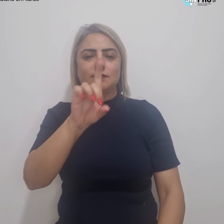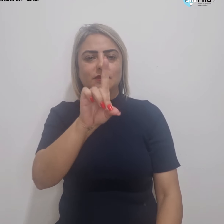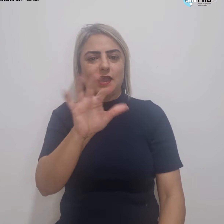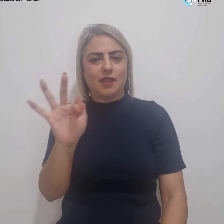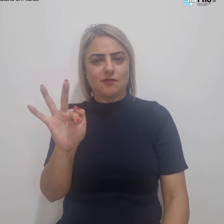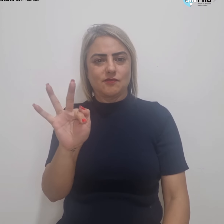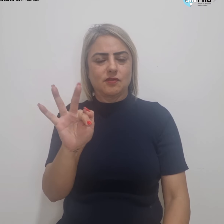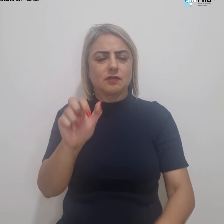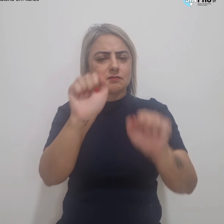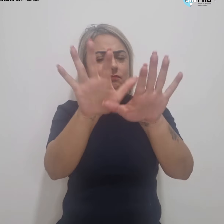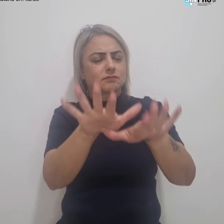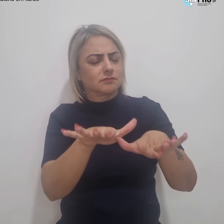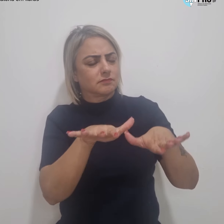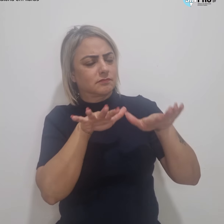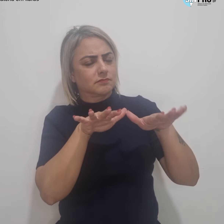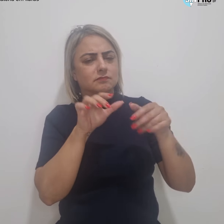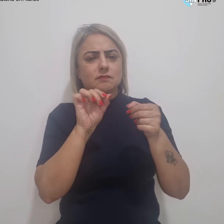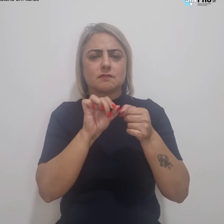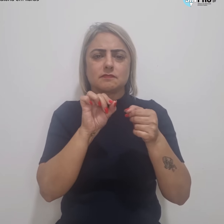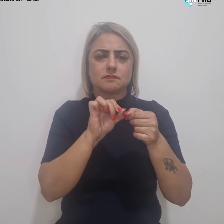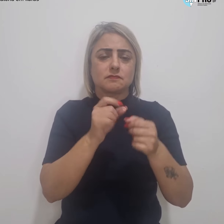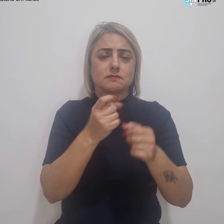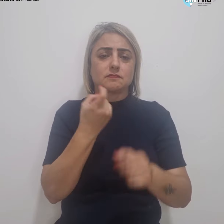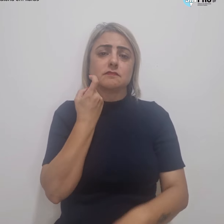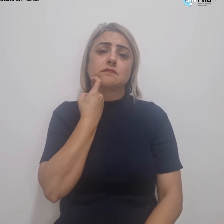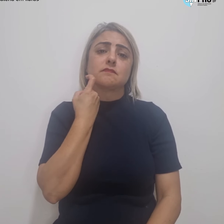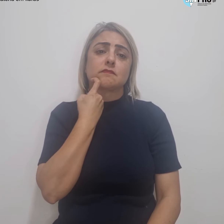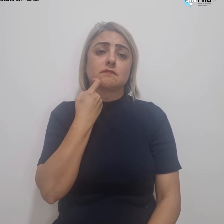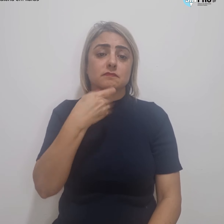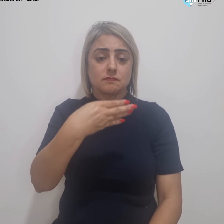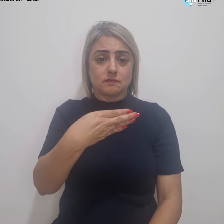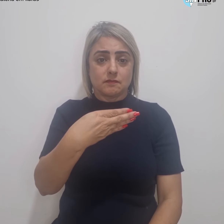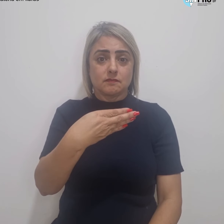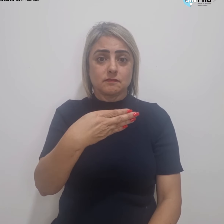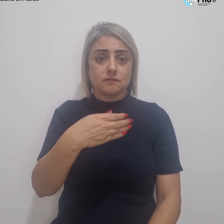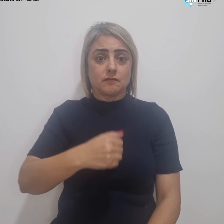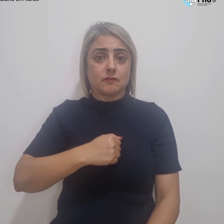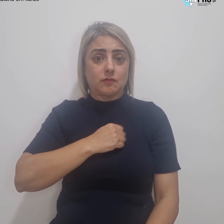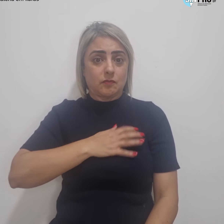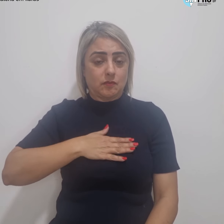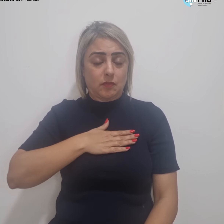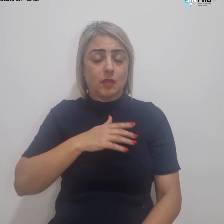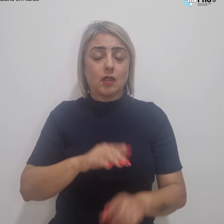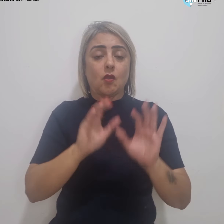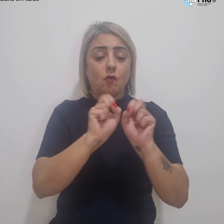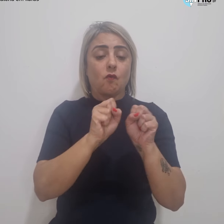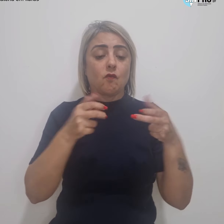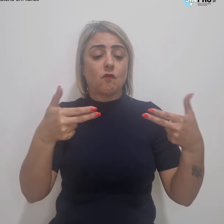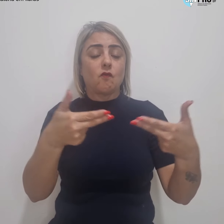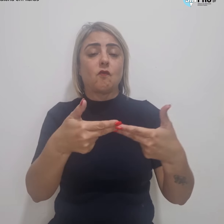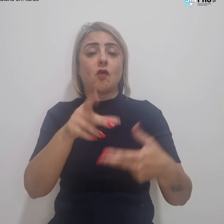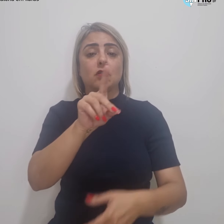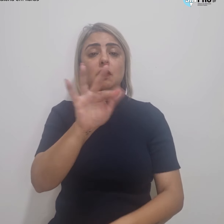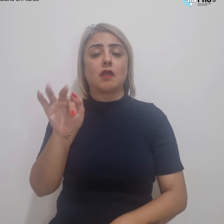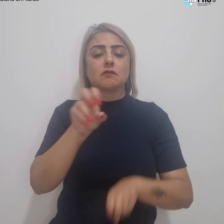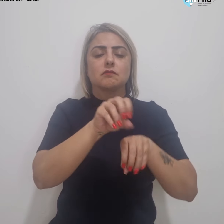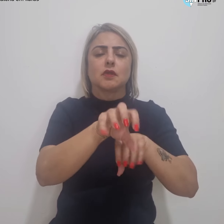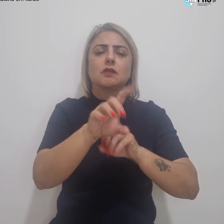plenária realizada nesta sexta-feira 4, o Fórum Distrital de Educação definiu o